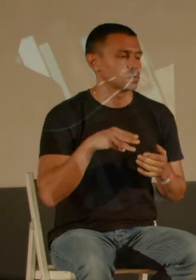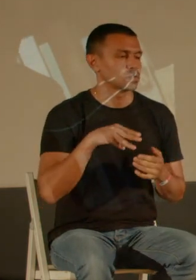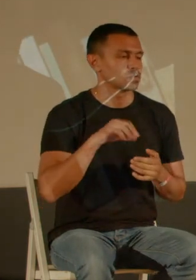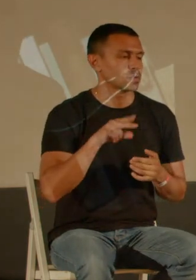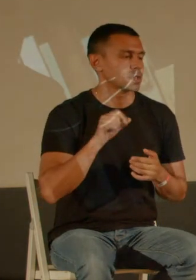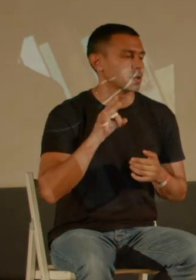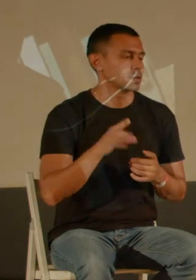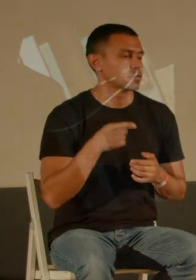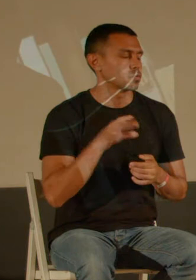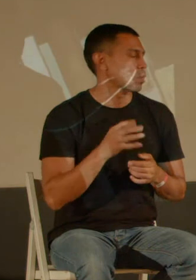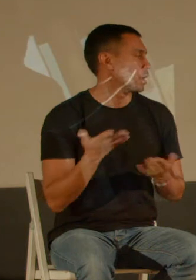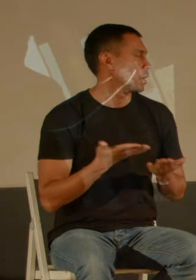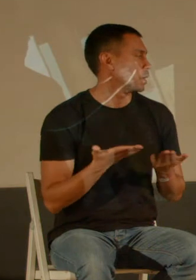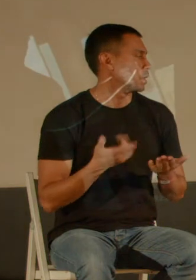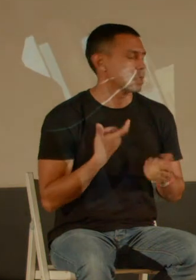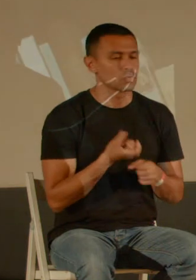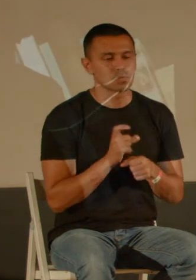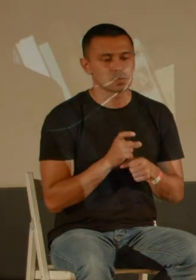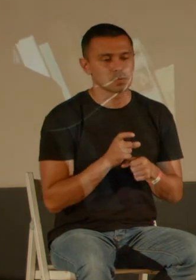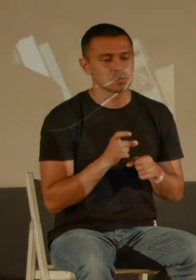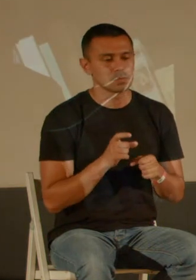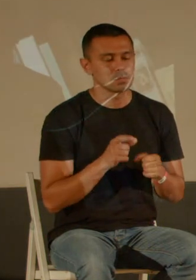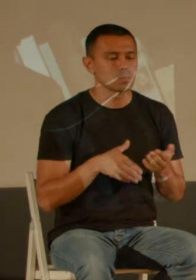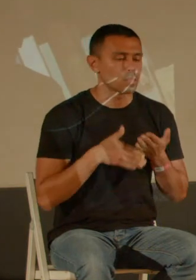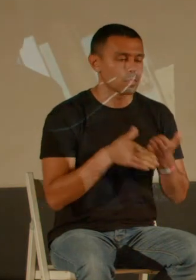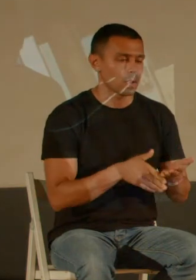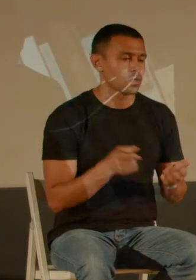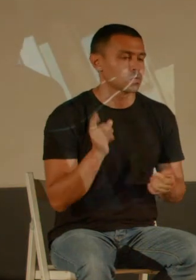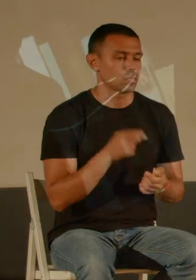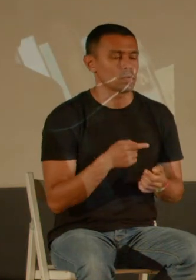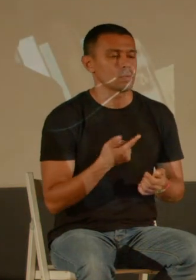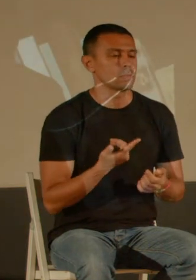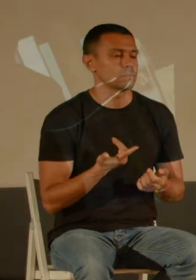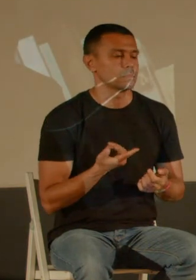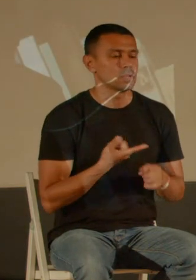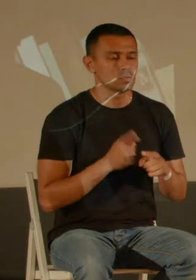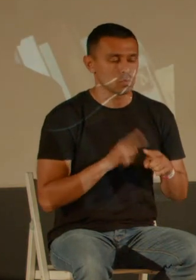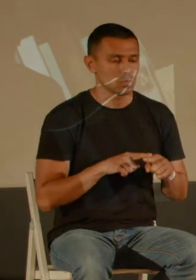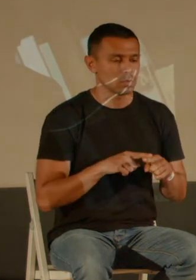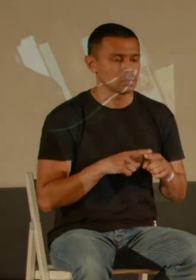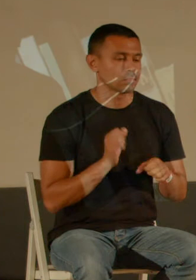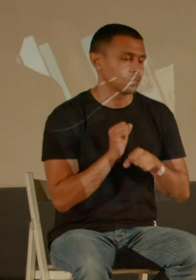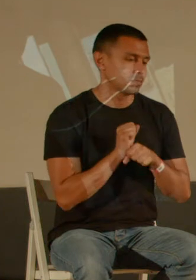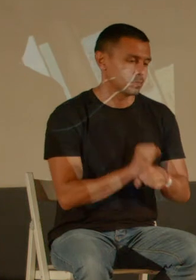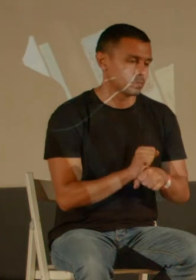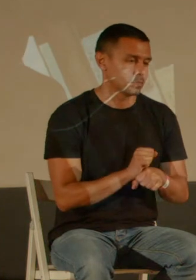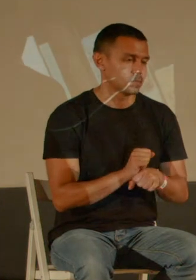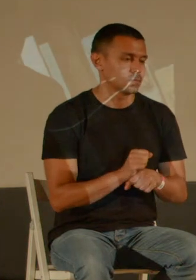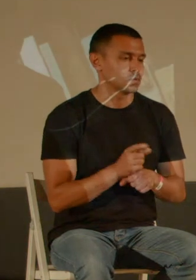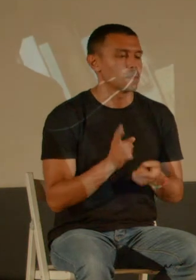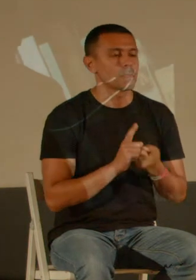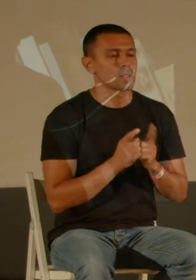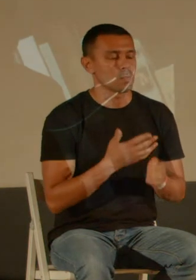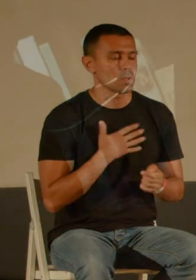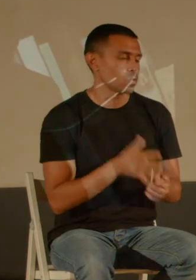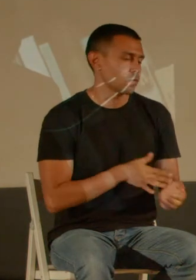то, який якби не дуже сприяє концентрації, то якраз на цьому і штопорилося. Тобто, що